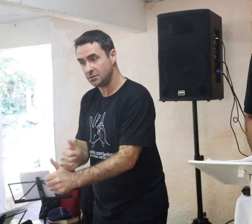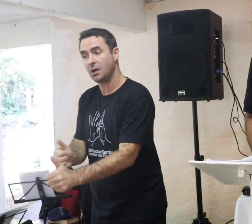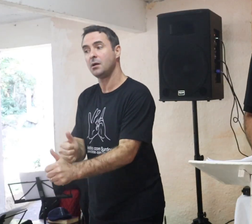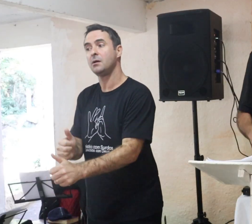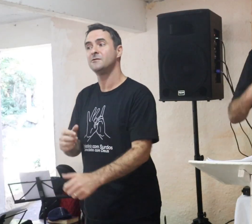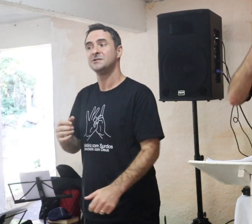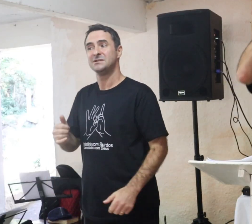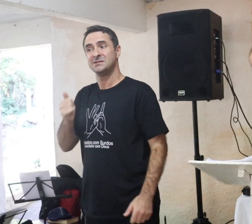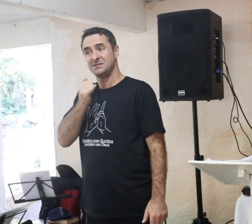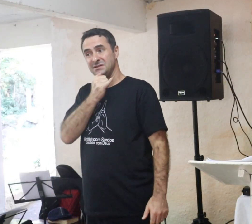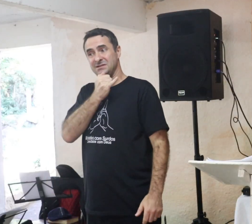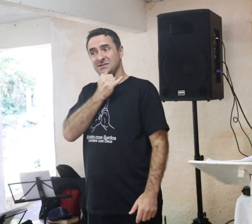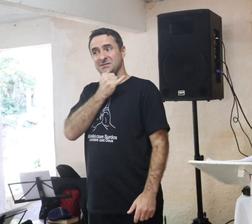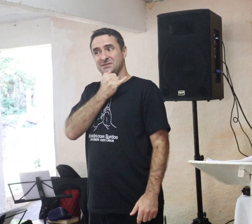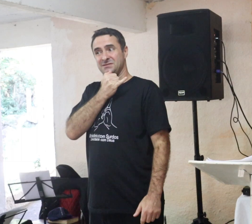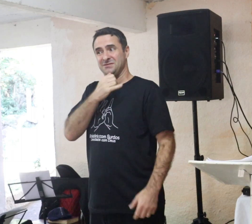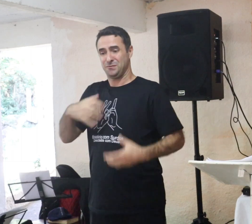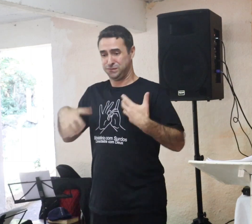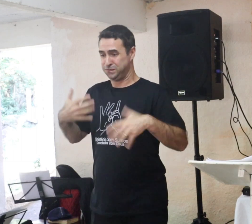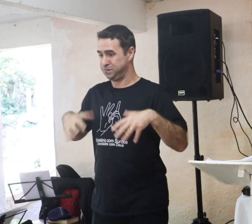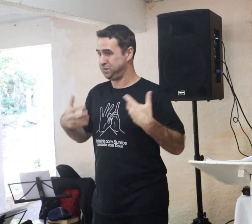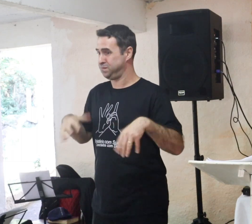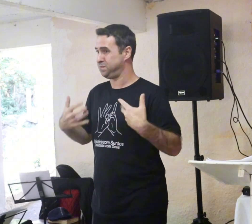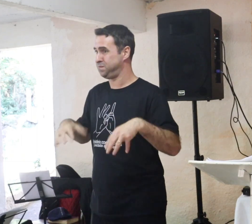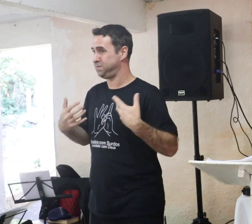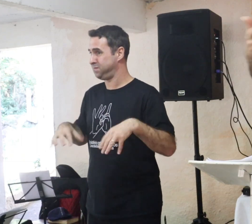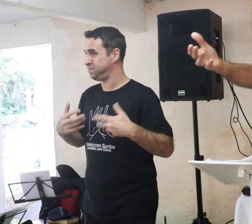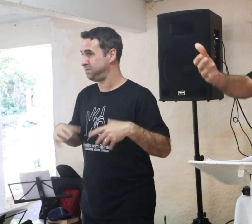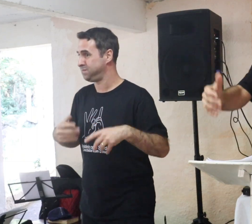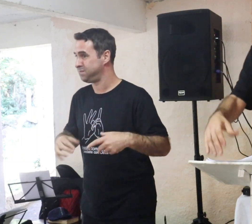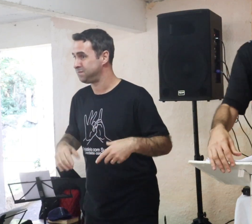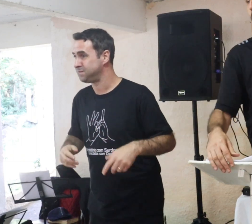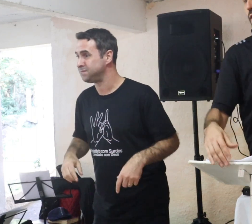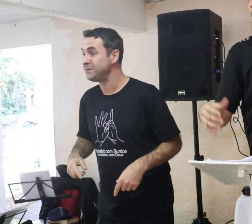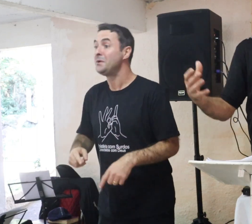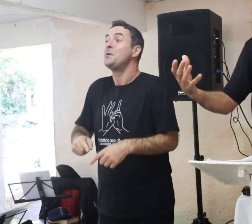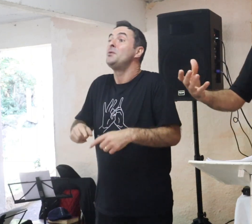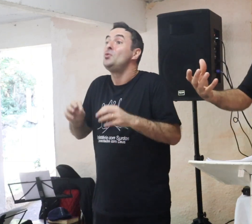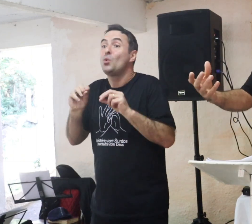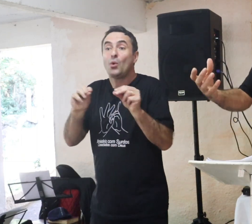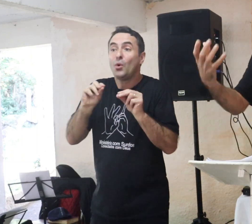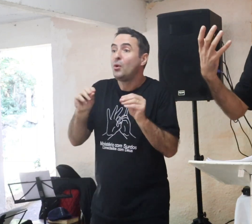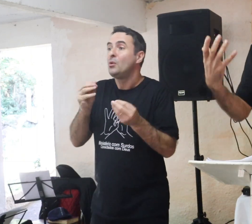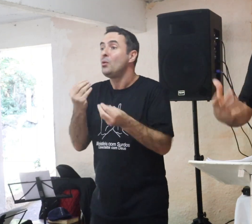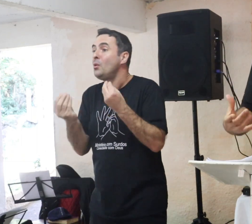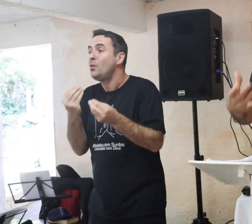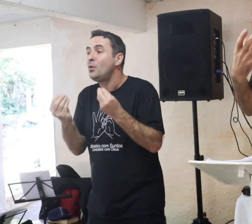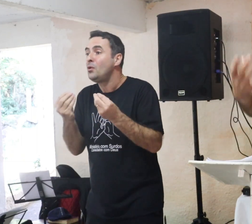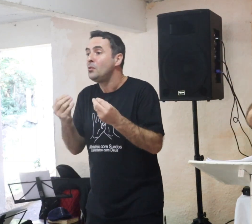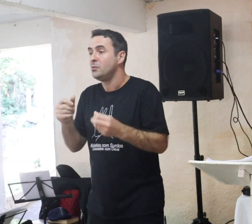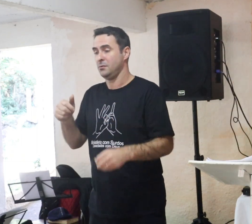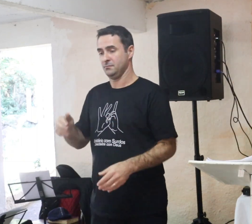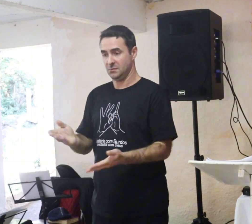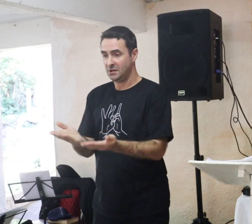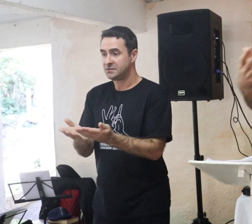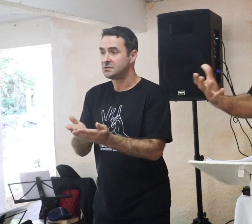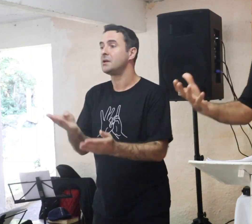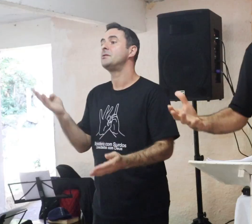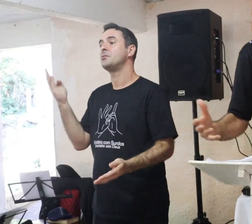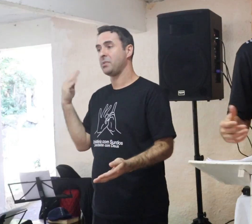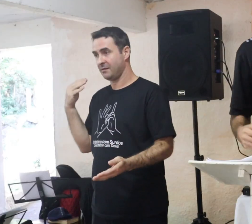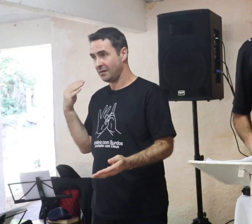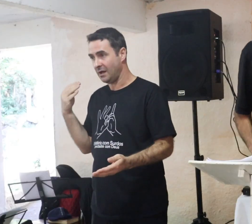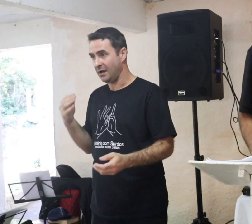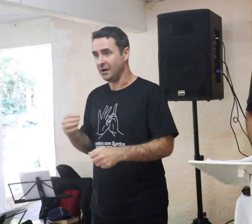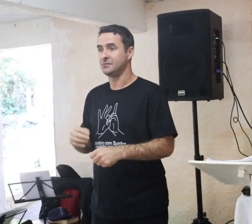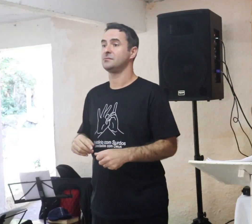Tristeza grande. E puxa vida, e agora como que os nossos irmãos vão desfrutar do que o Senhor prometeu? Porque havia uma expectativa da volta iminente